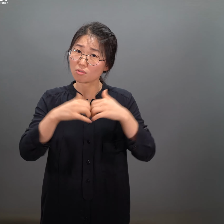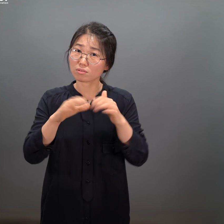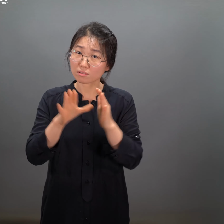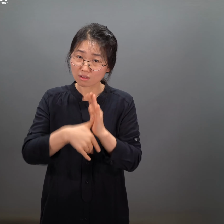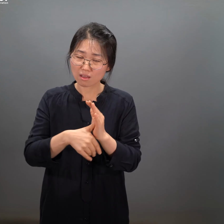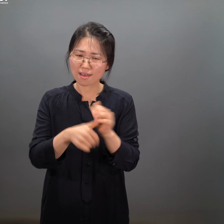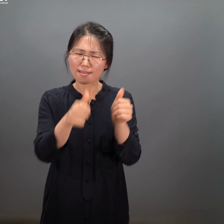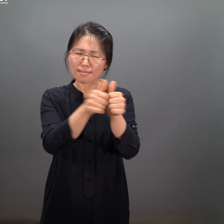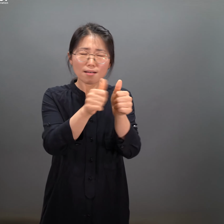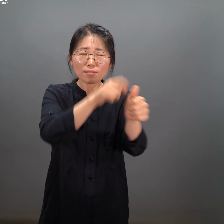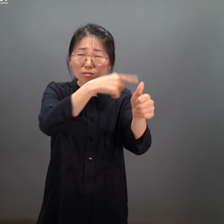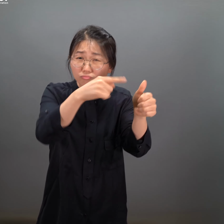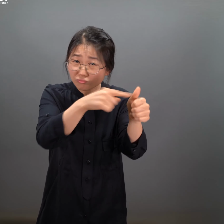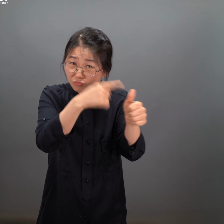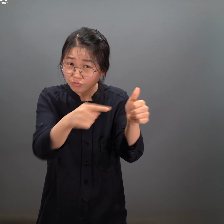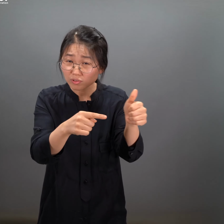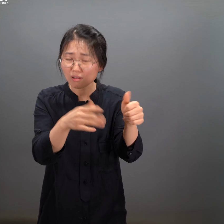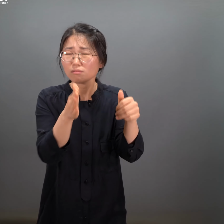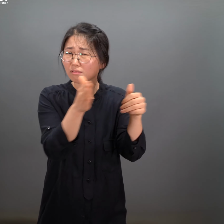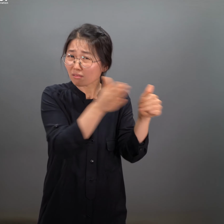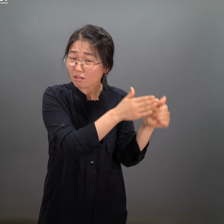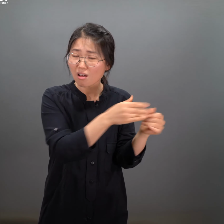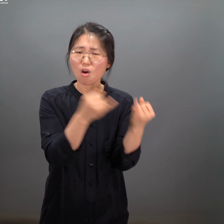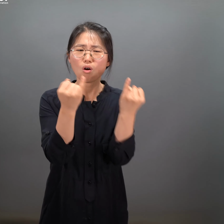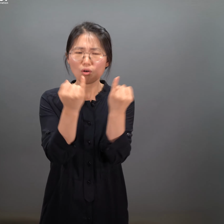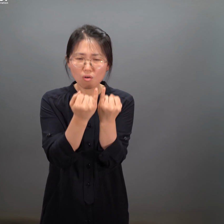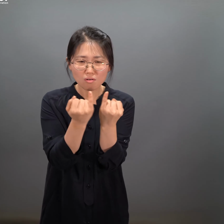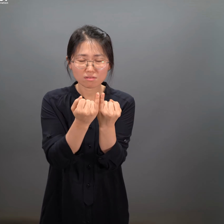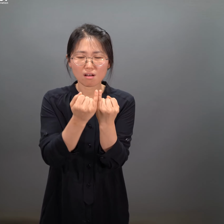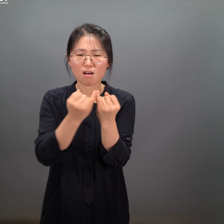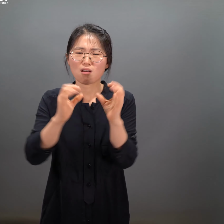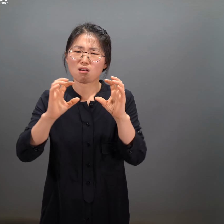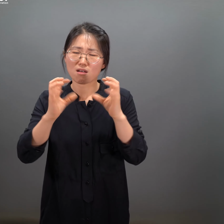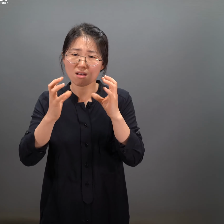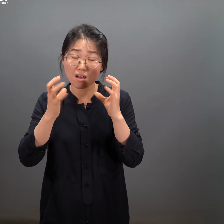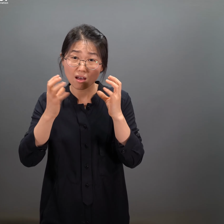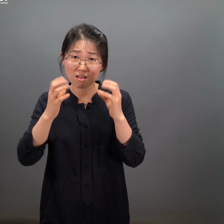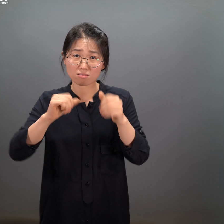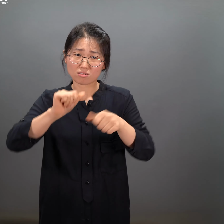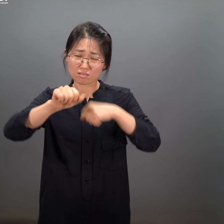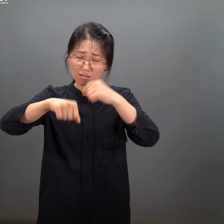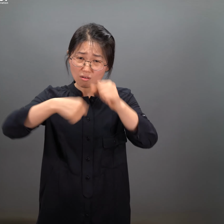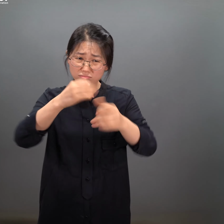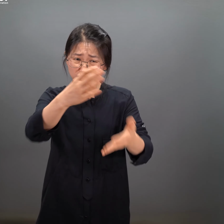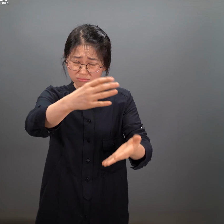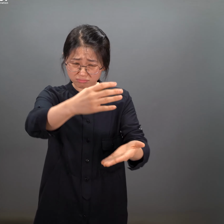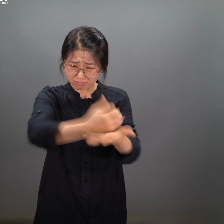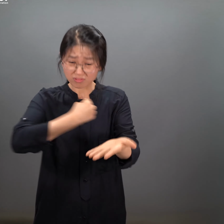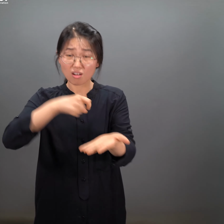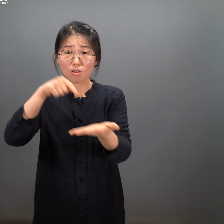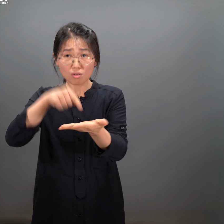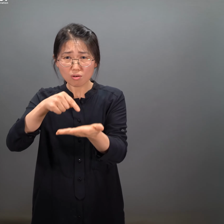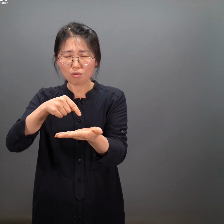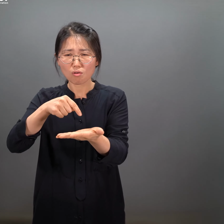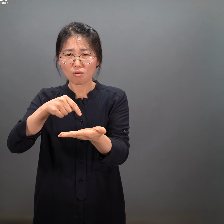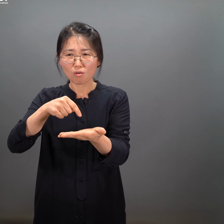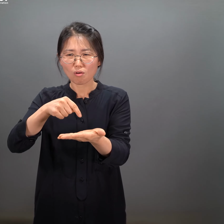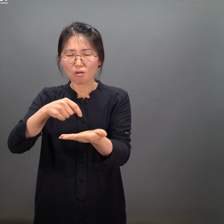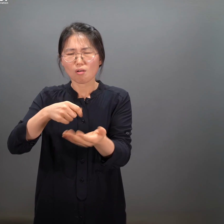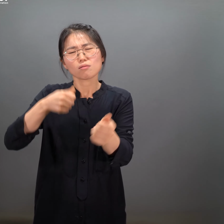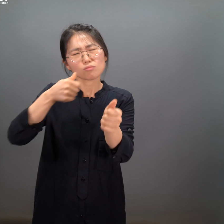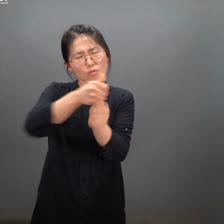제외한 여자와 아이들 그리고 모든 가축들과 재산들은 전리품이라 그랬죠?